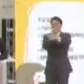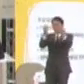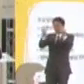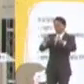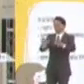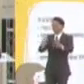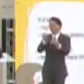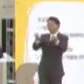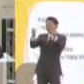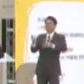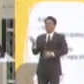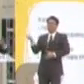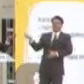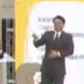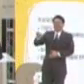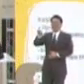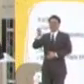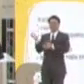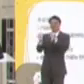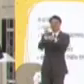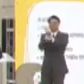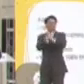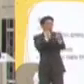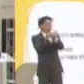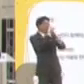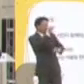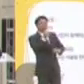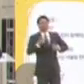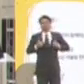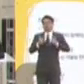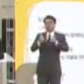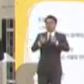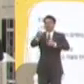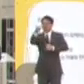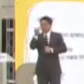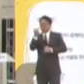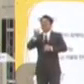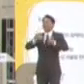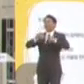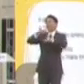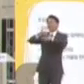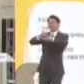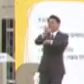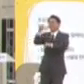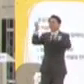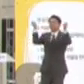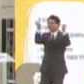네. 오늘 제가 행사장에 되게 빨리 왔는데요. 가장 먼저 온 친구들입니다. 가장 부지런하게. 우리 끝났지만 다시 한번 박수 부탁드리겠습니다.